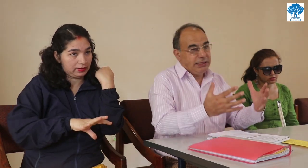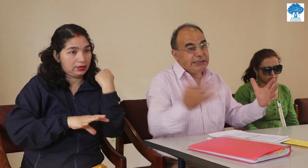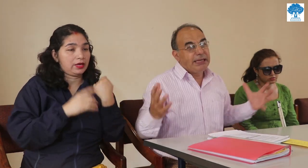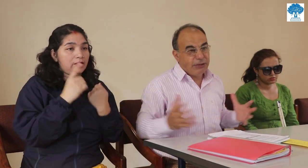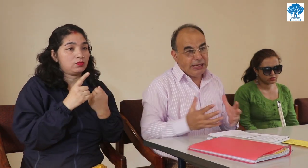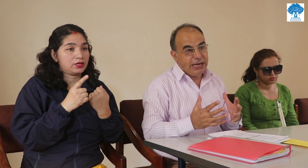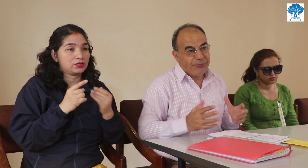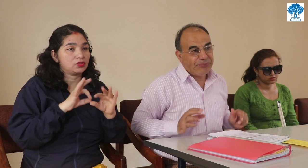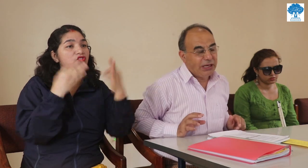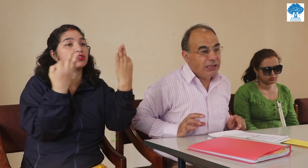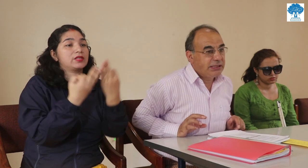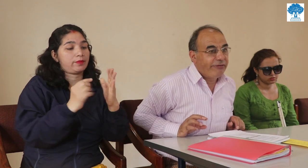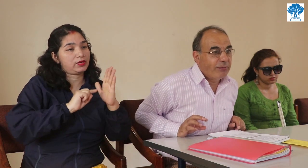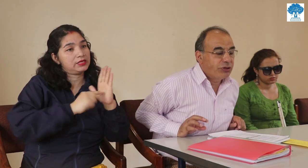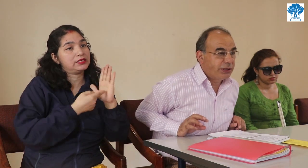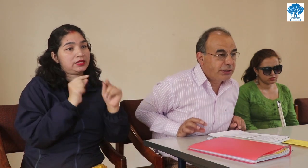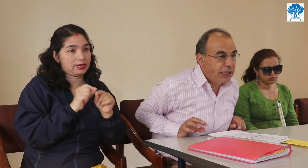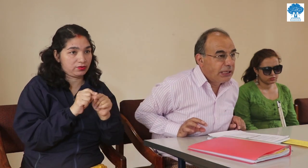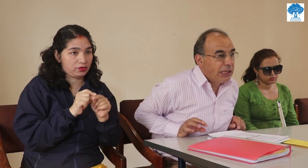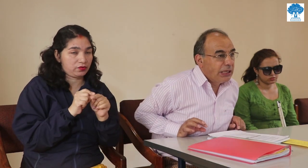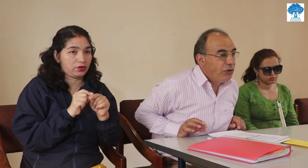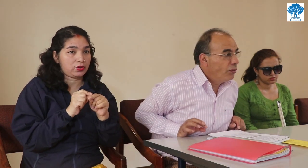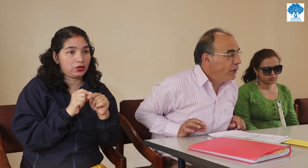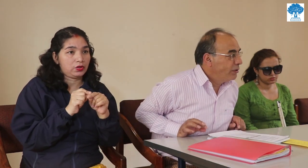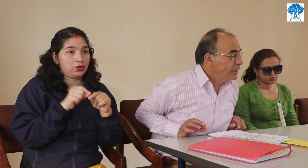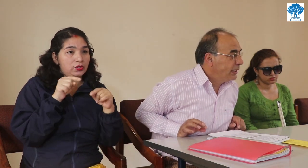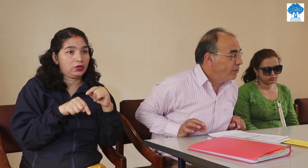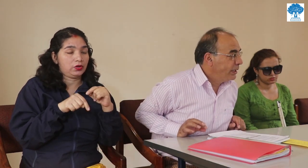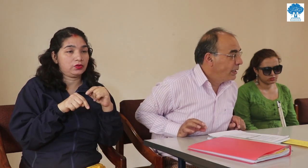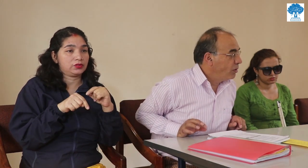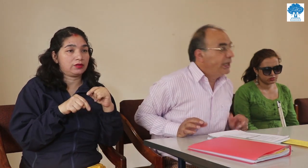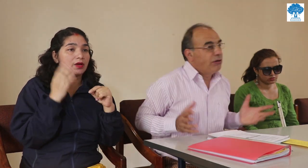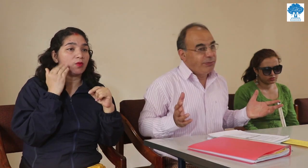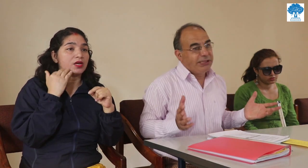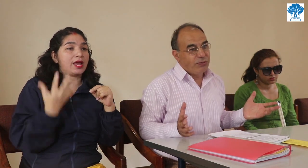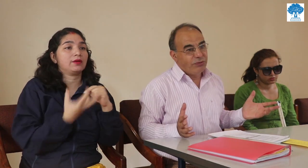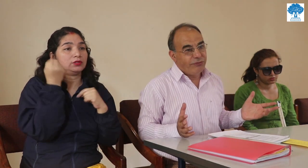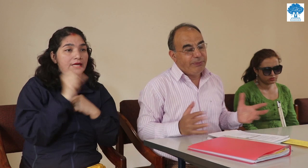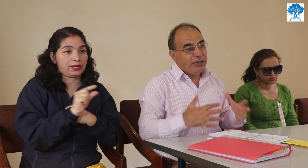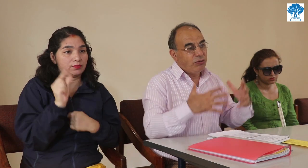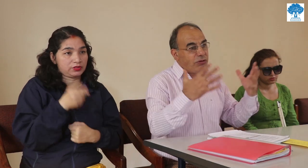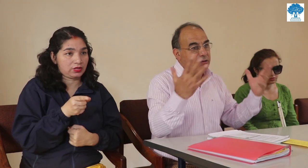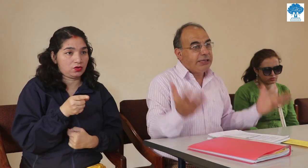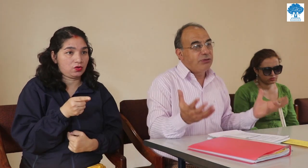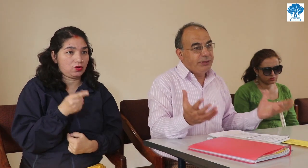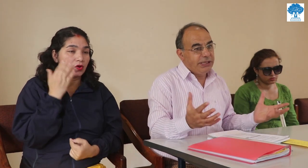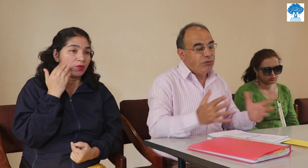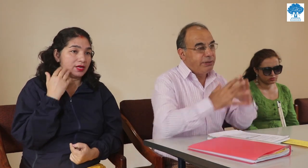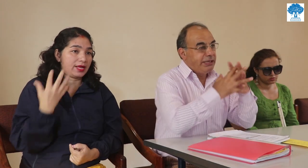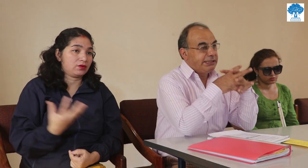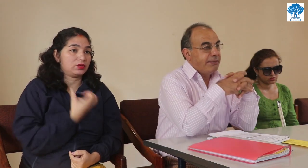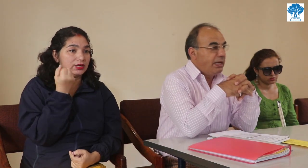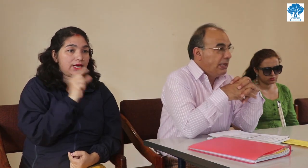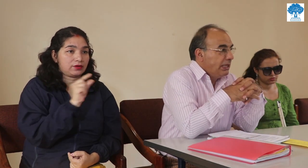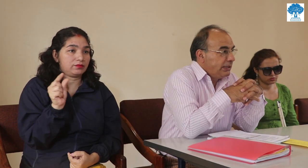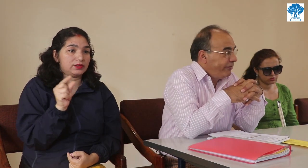चाहिँ एजेन्डा बनेर आयो सेफ एबोर्सन चाहिँ यो एउटा चाहिँ महिलाको अधिकारको विषय हो फीमेल ग्रोथ राइट्स को विषय हो